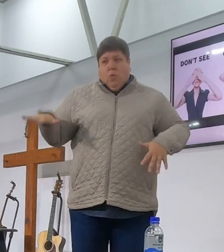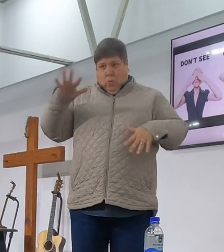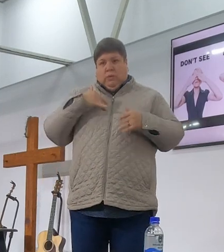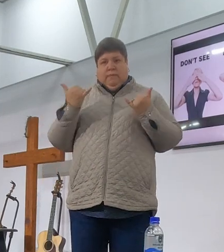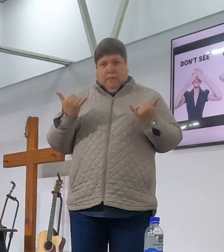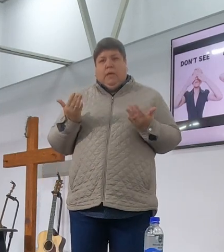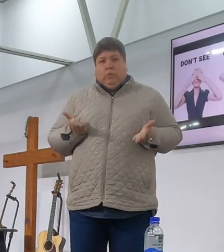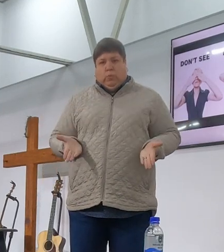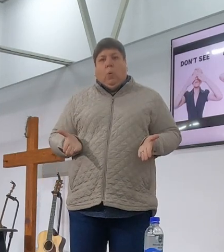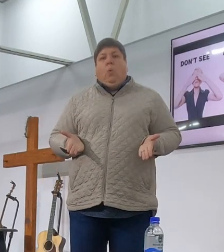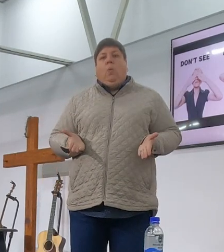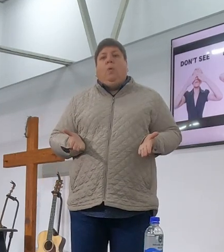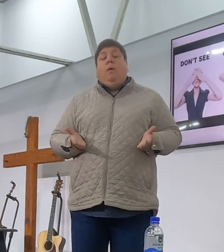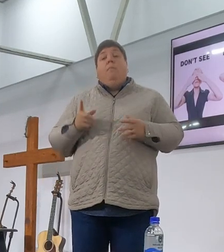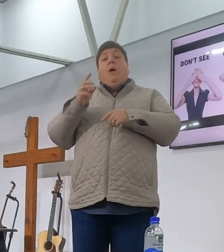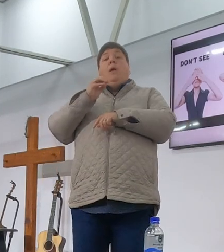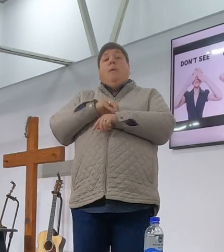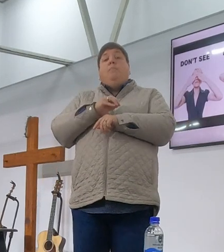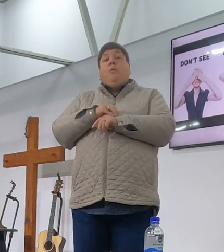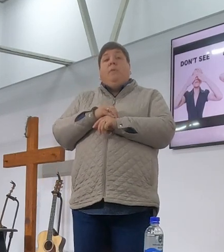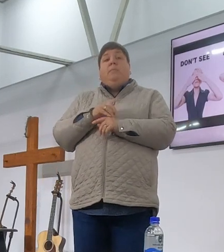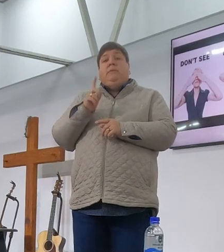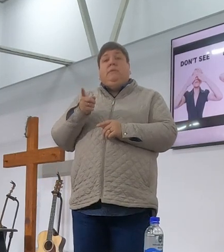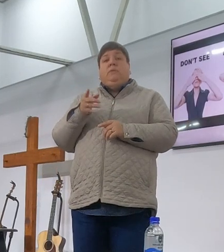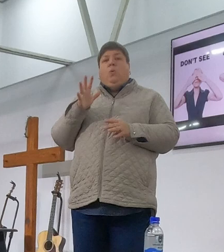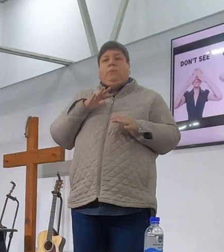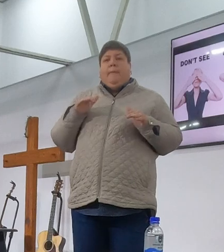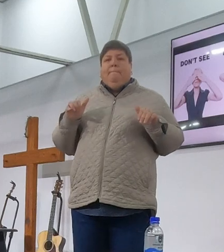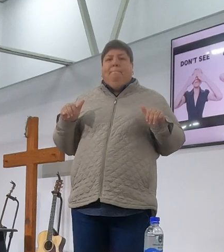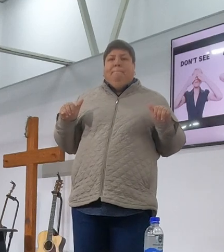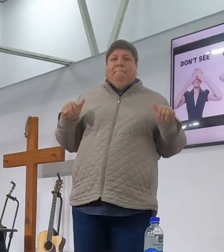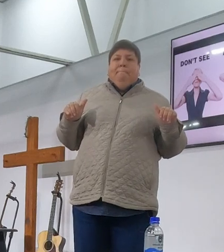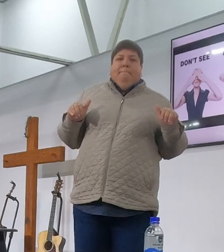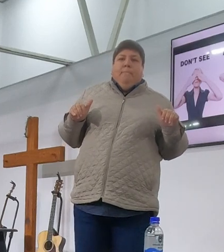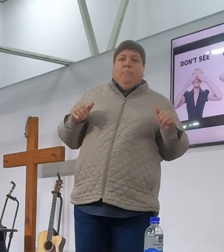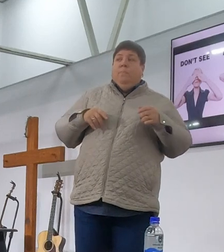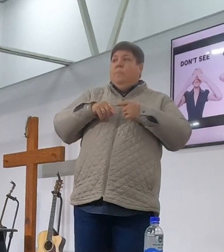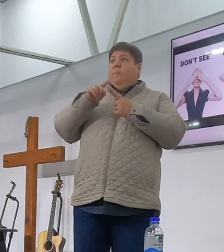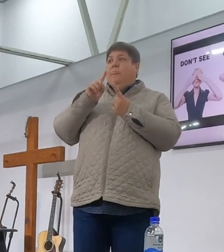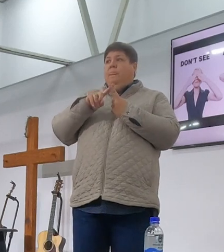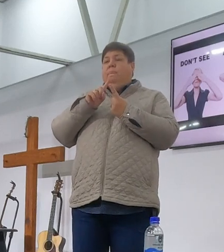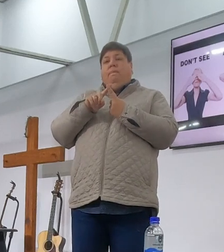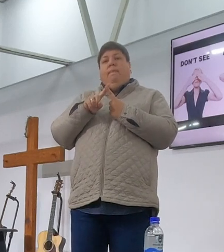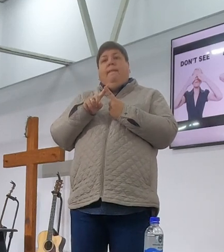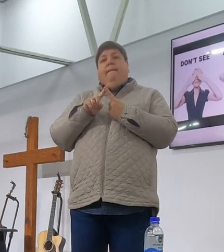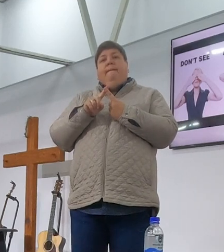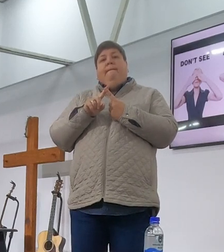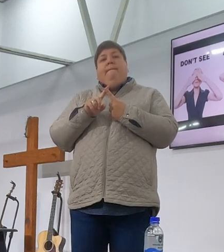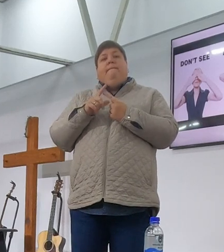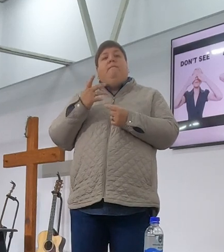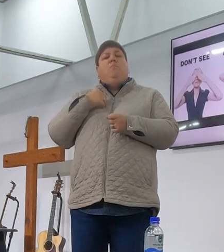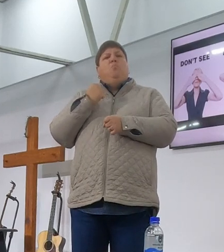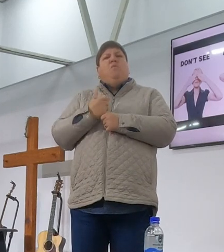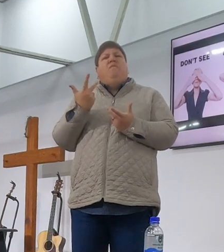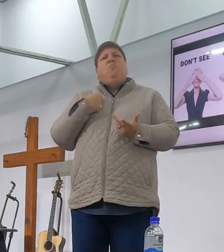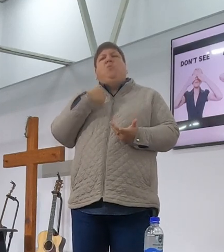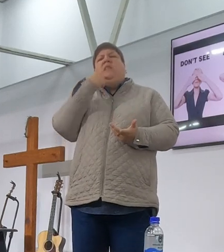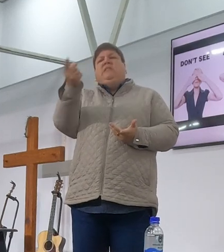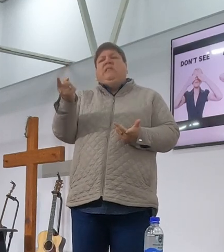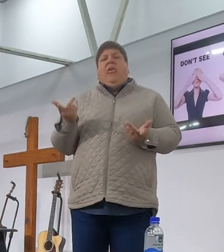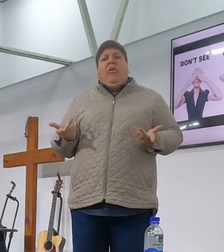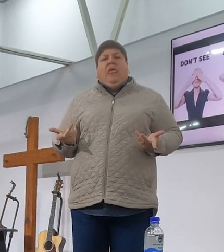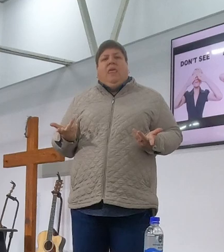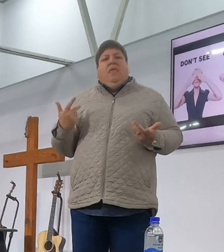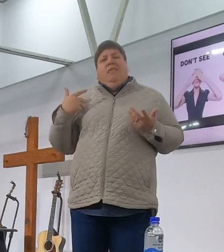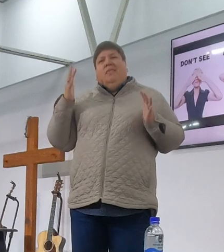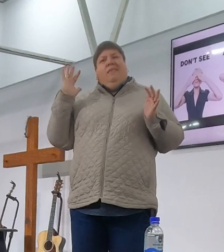Maar die probleem is dat ons nie daaroor praat nie. Nommer 1, omdat ons nie weet wat ons moet sê nie, en nommer 2, omdat